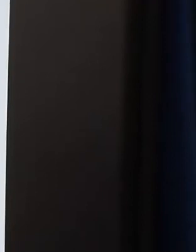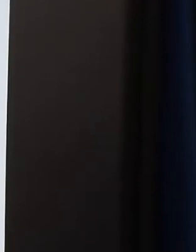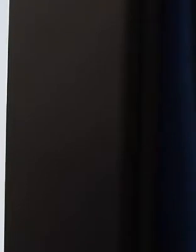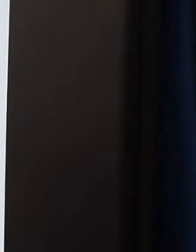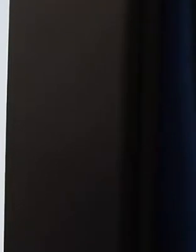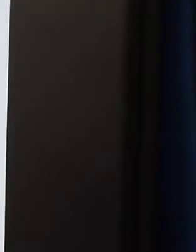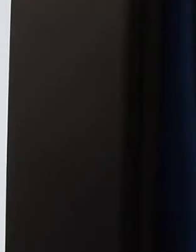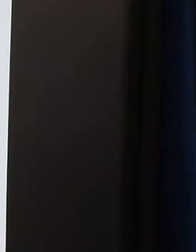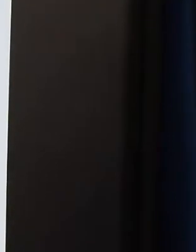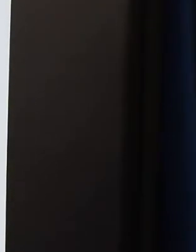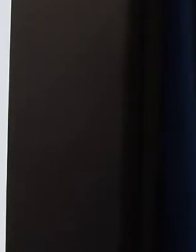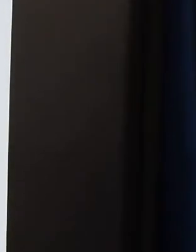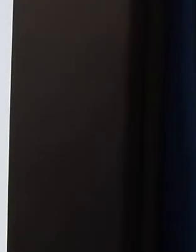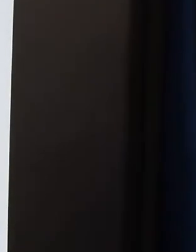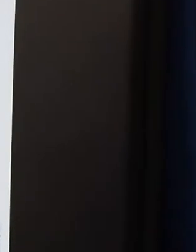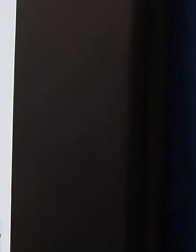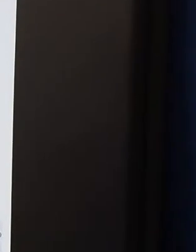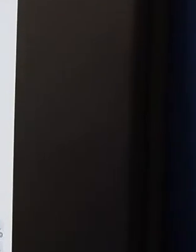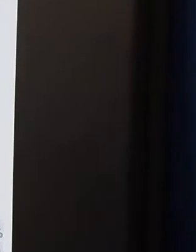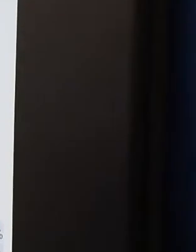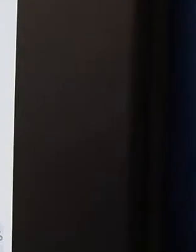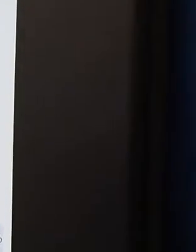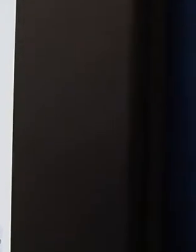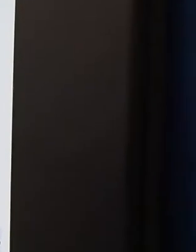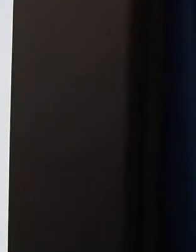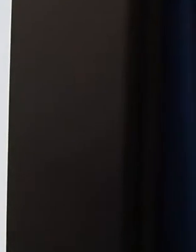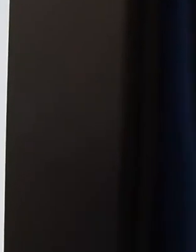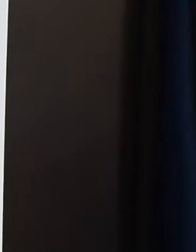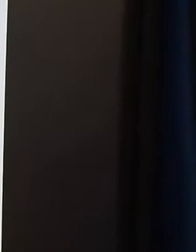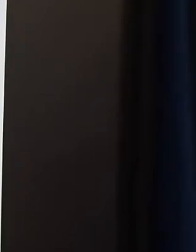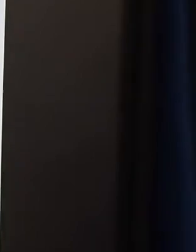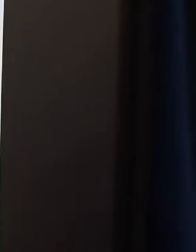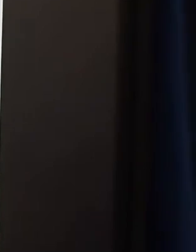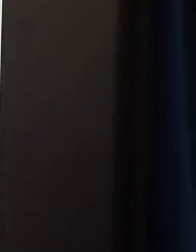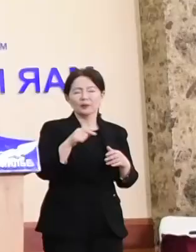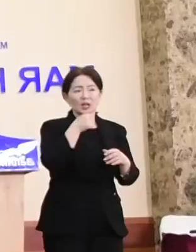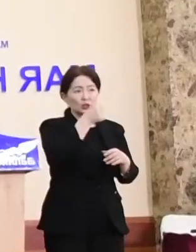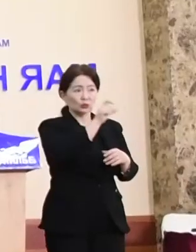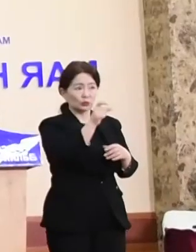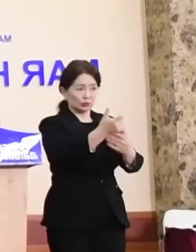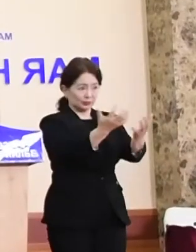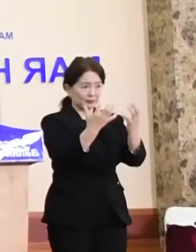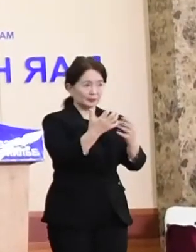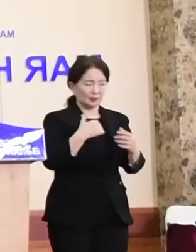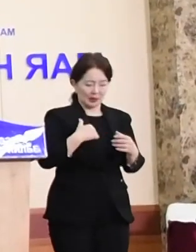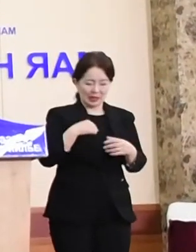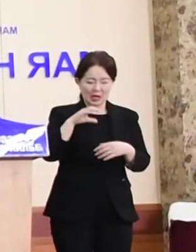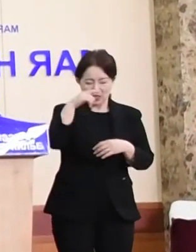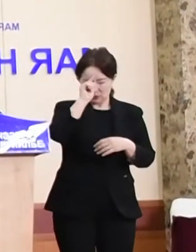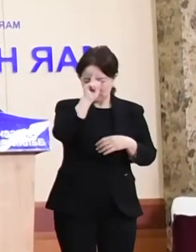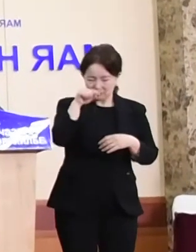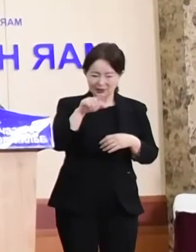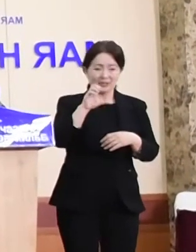үндэслэлд эмчлэг эрүүлж үлдэх хуцаагаар хэлтэнд авахын ажиллагаа. За яг гол манай салбарт гарч